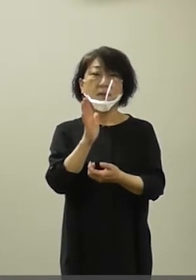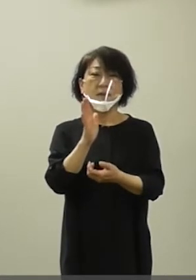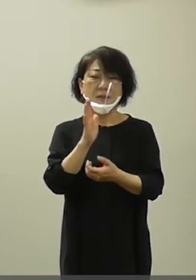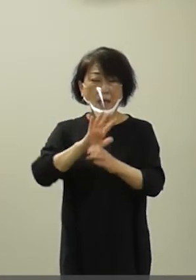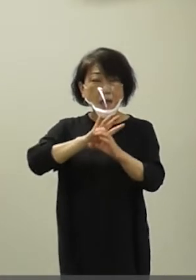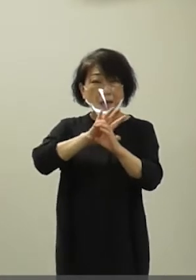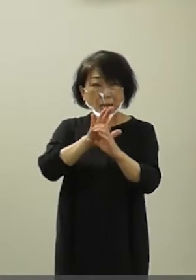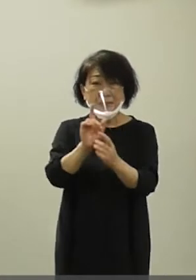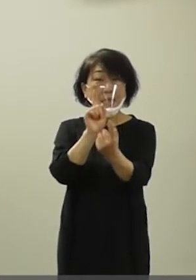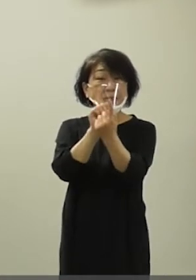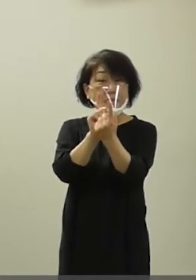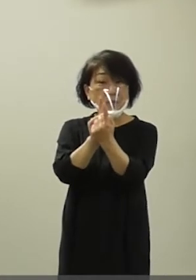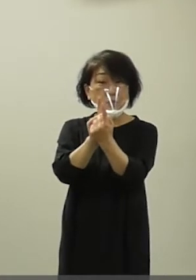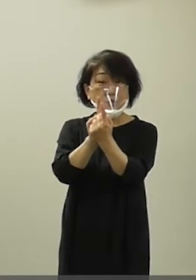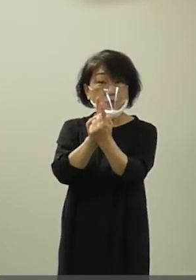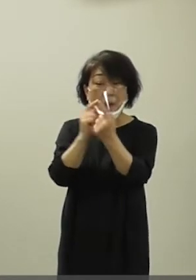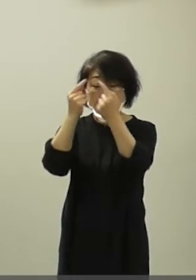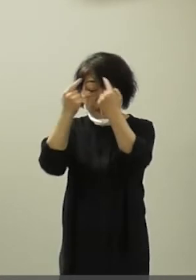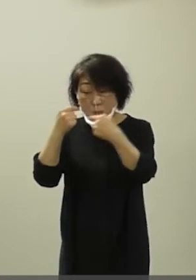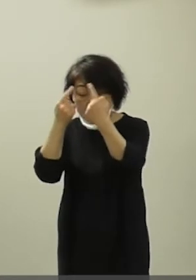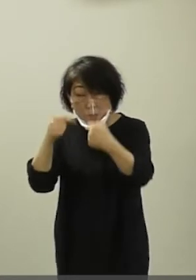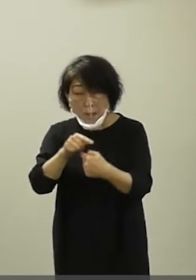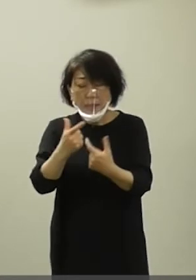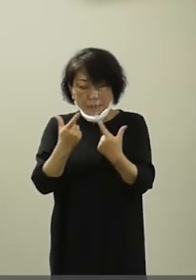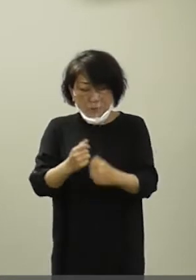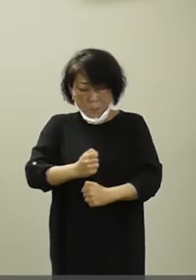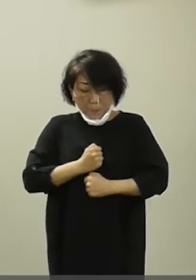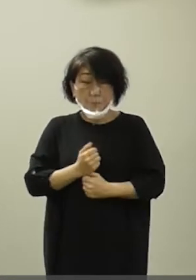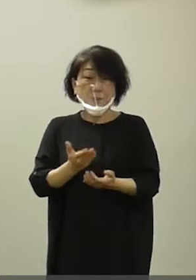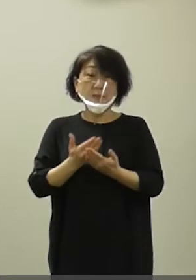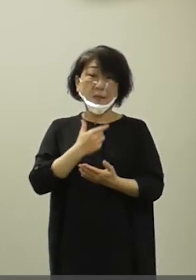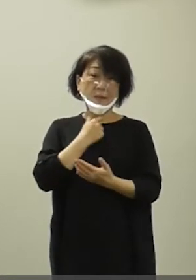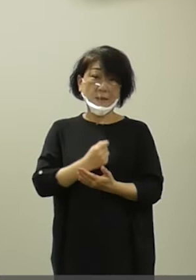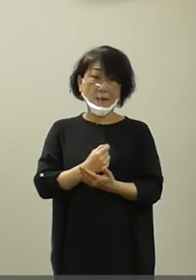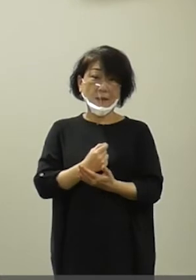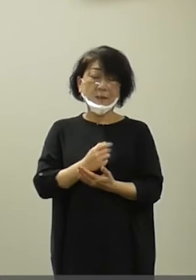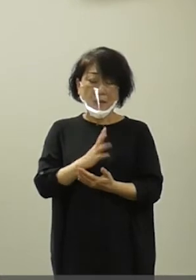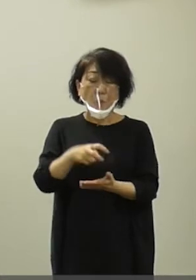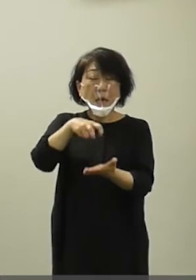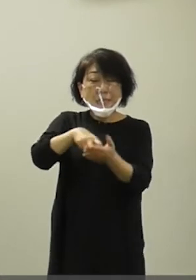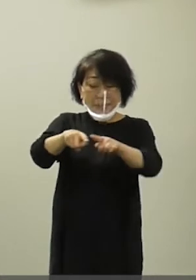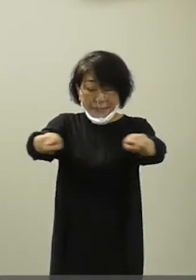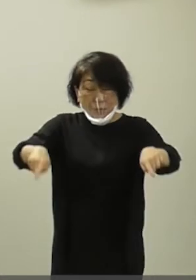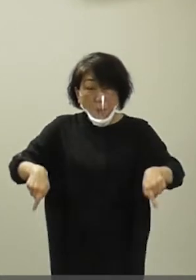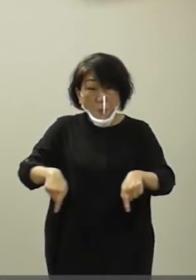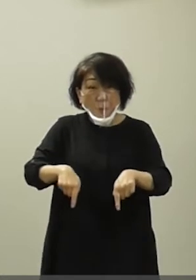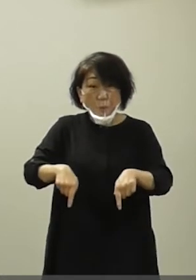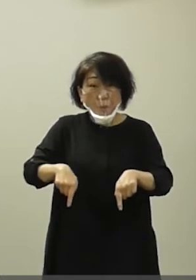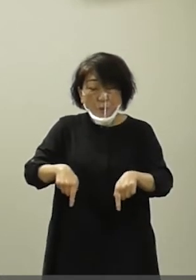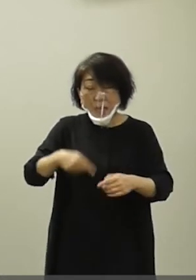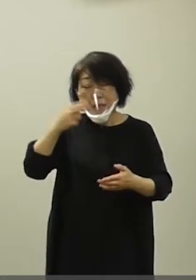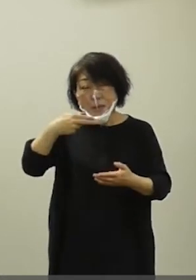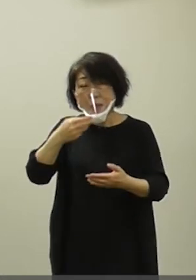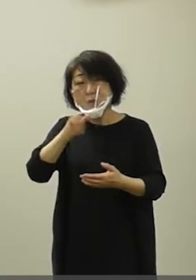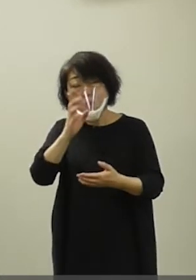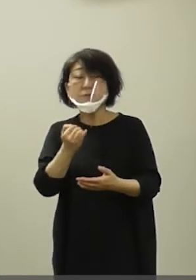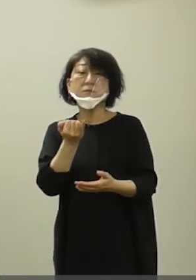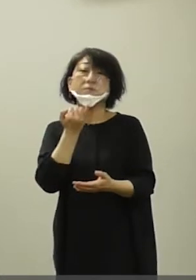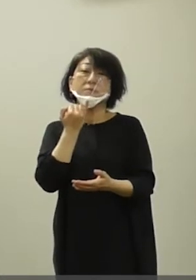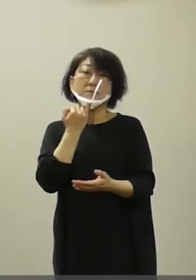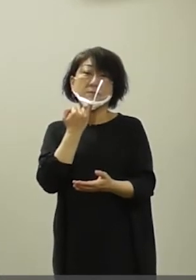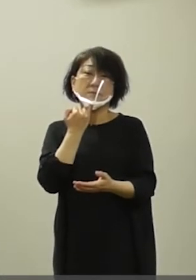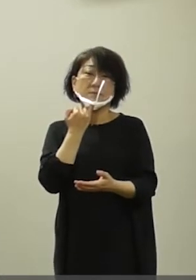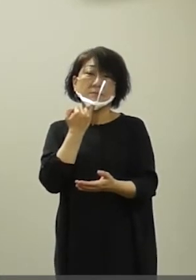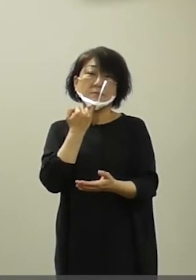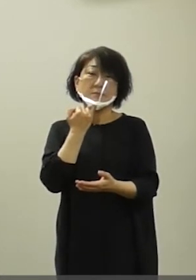体格それぞれしっかりしていただきたいと思いますのでネジ状指導を使用した飲食を可能とするただこれから